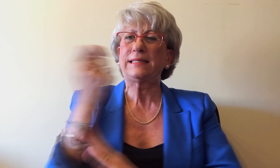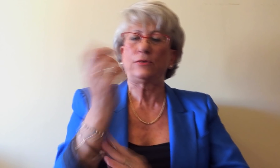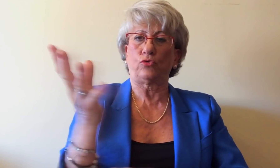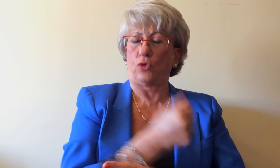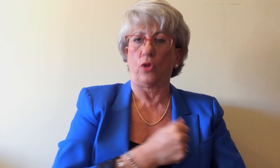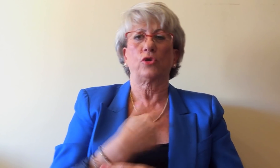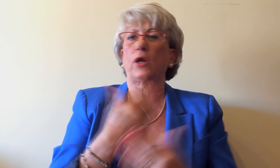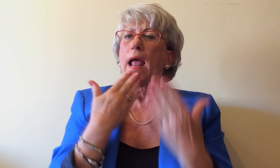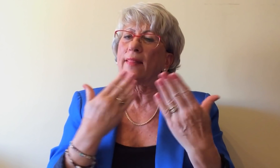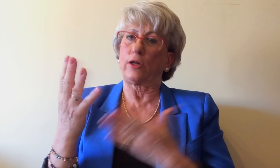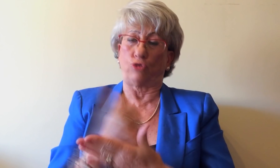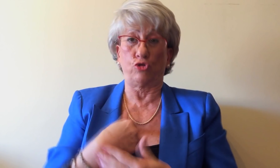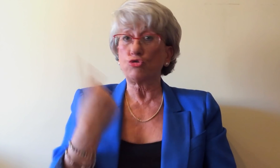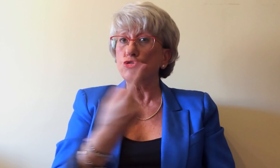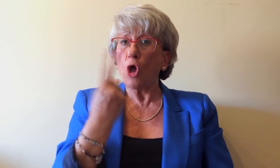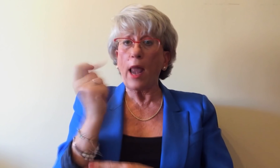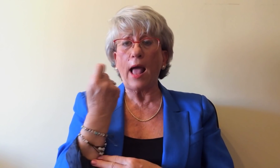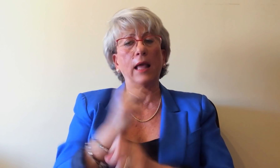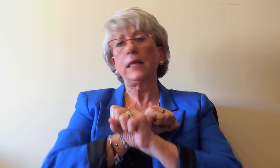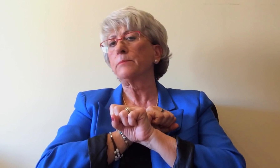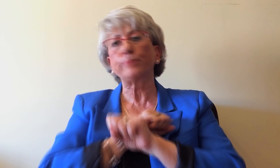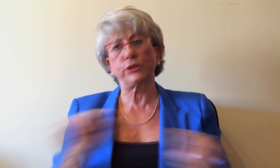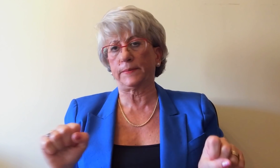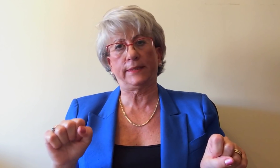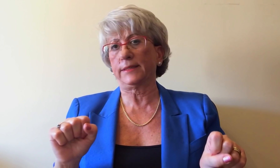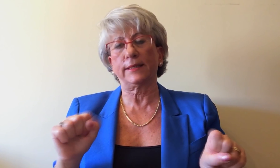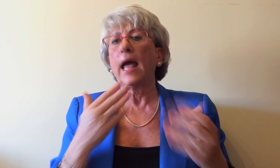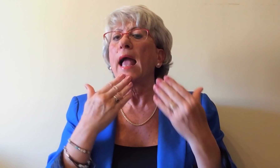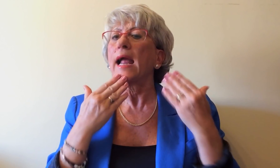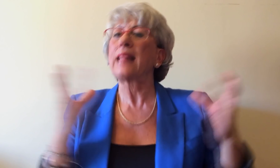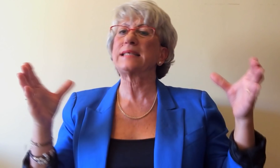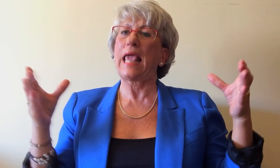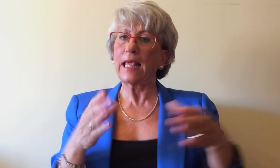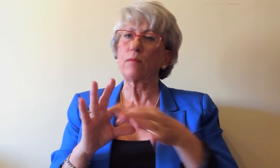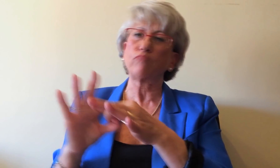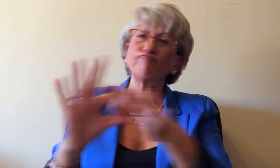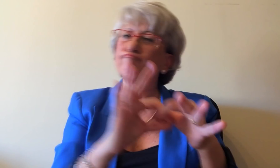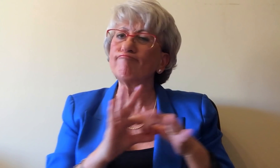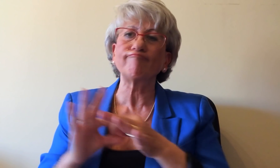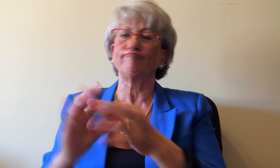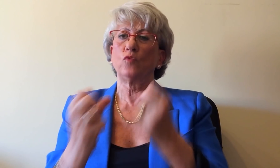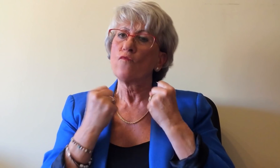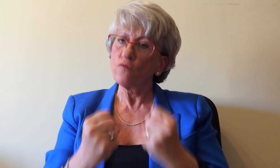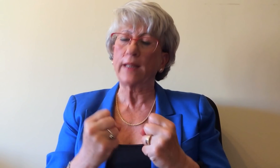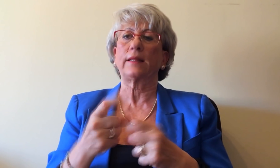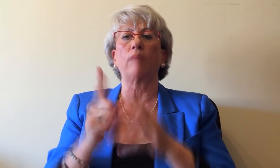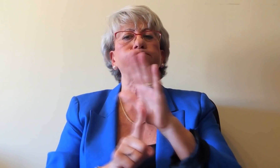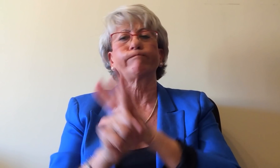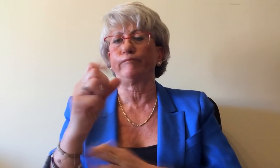per aconseguir-ho tot i gràcies a ells, ja que jo sola no hagués pogut. Gràcies a tot l'equip que unit amb força va aconseguir